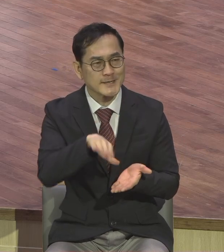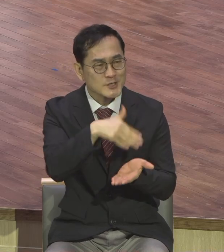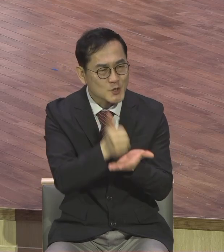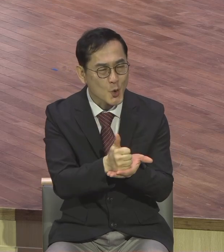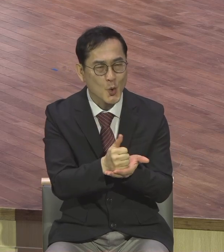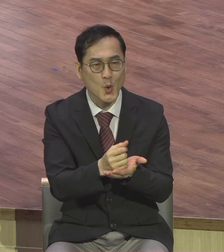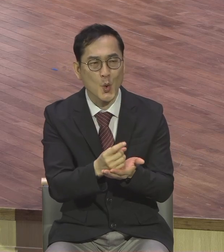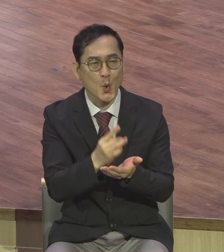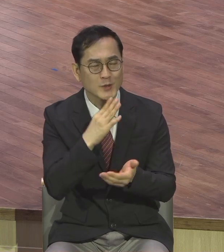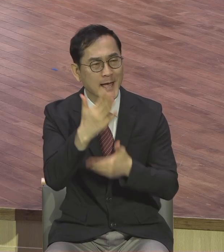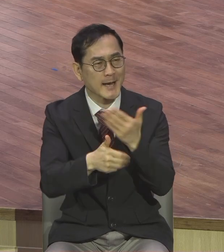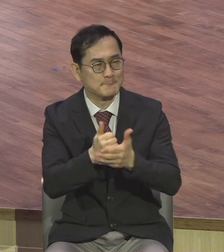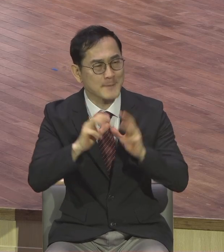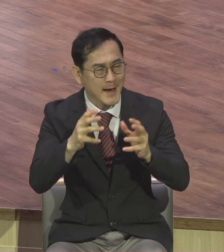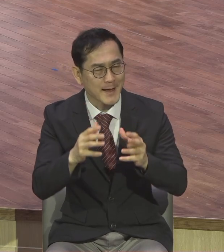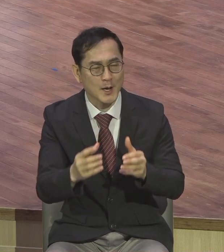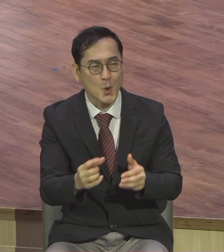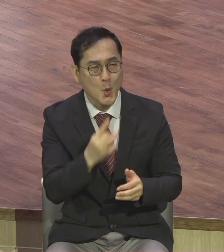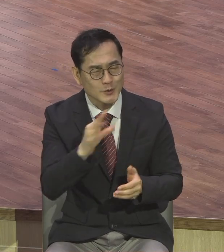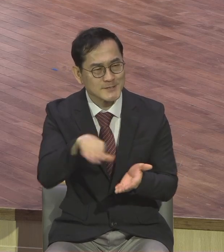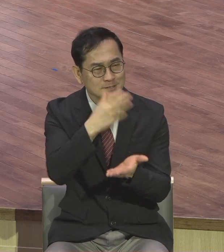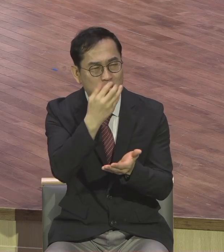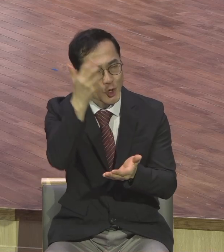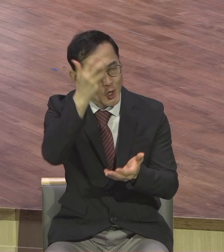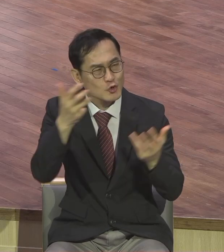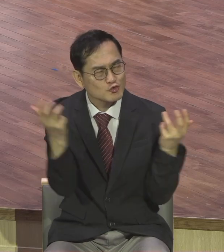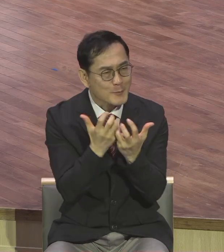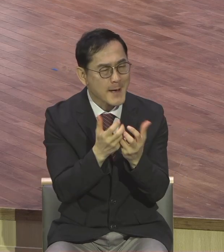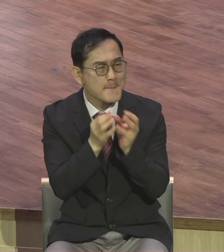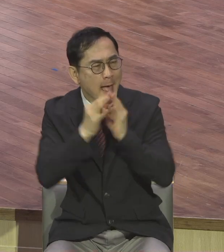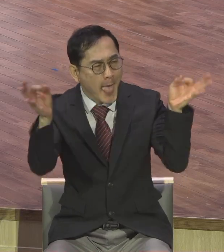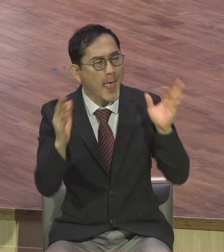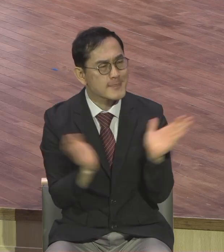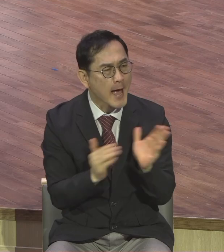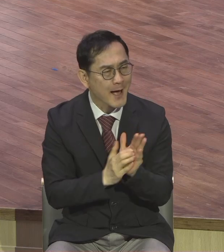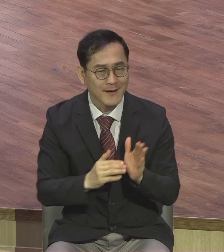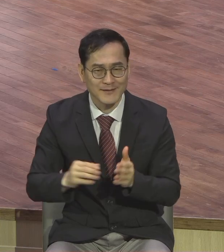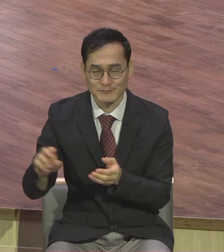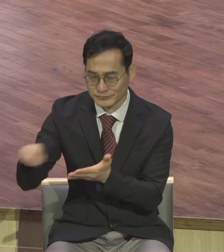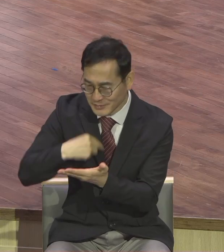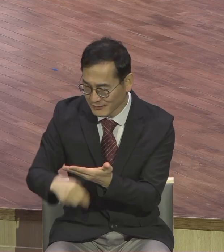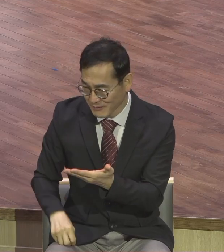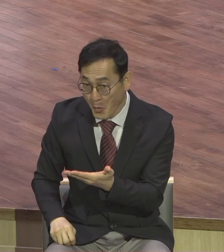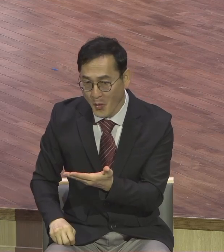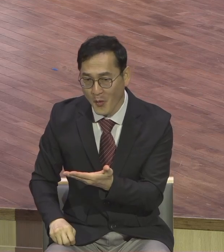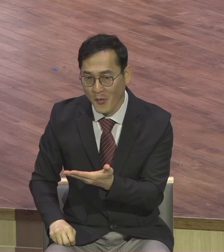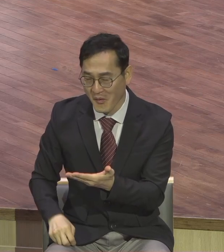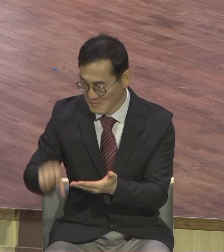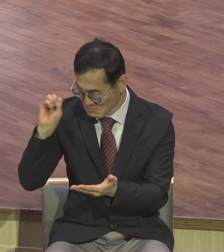성주만함 일어난 거, 자기 일어난 거 제가 보냈다. 야, 실천 빨리 하네 정말로.